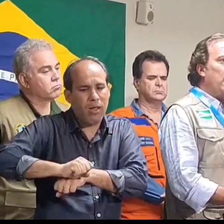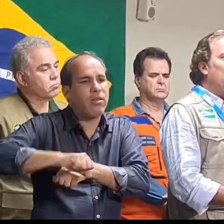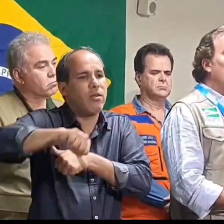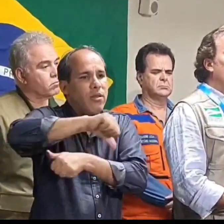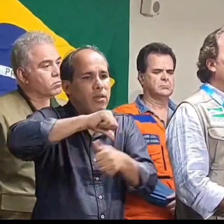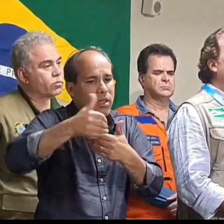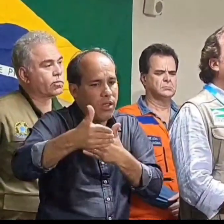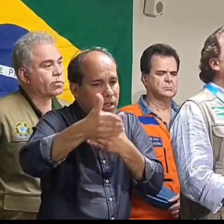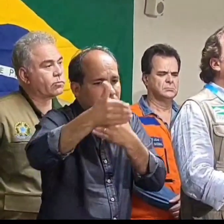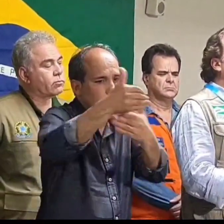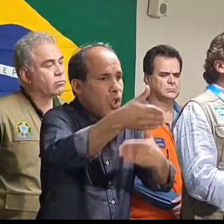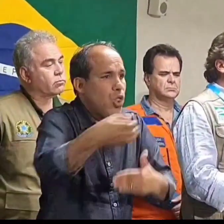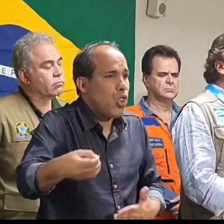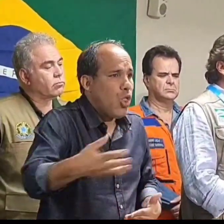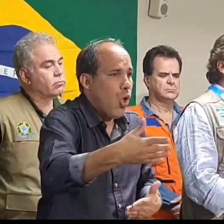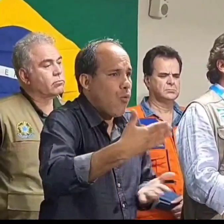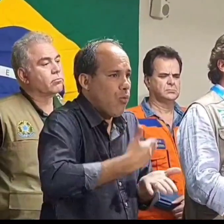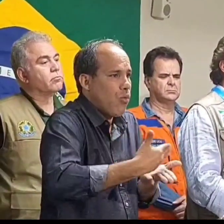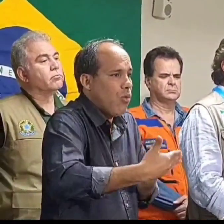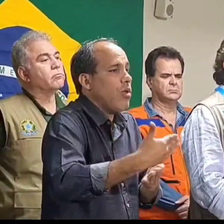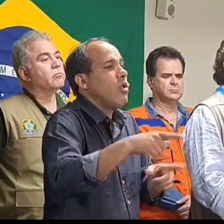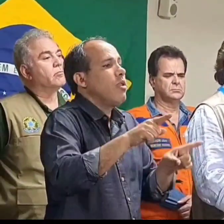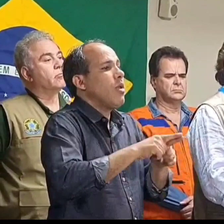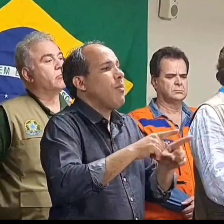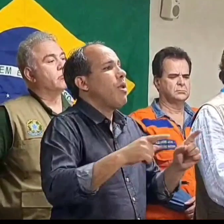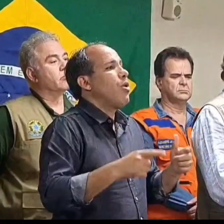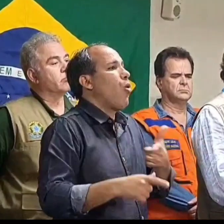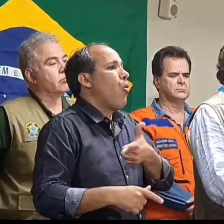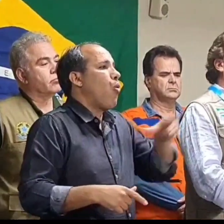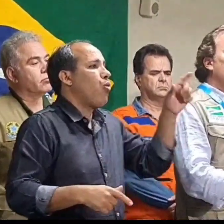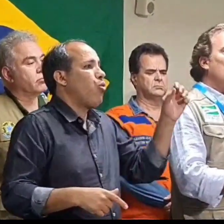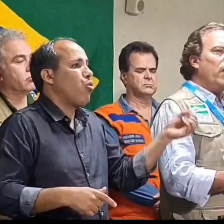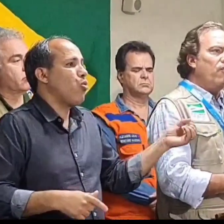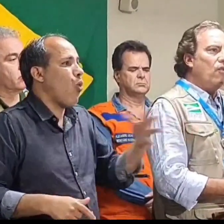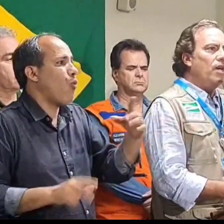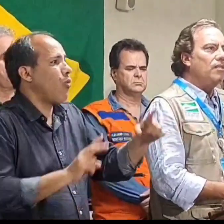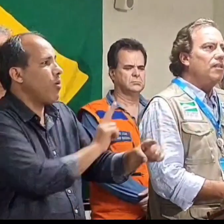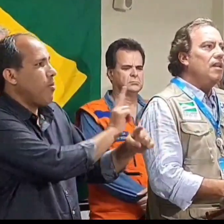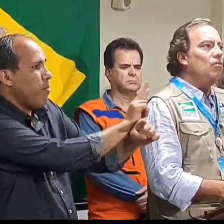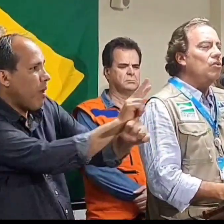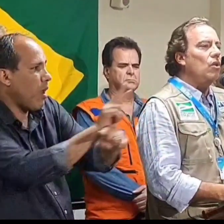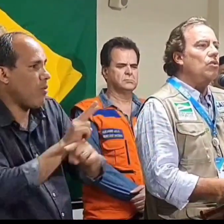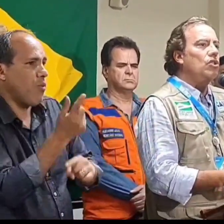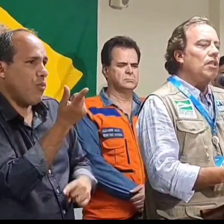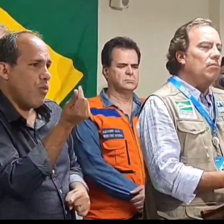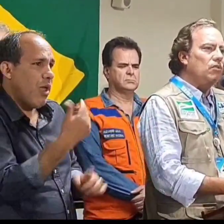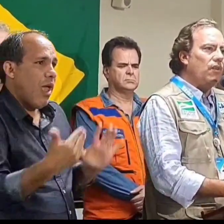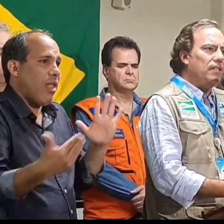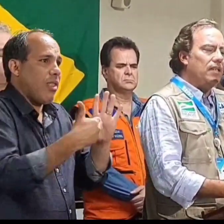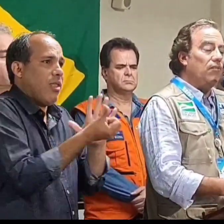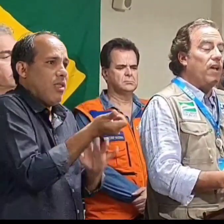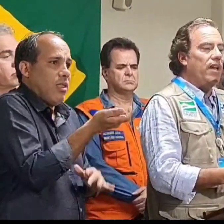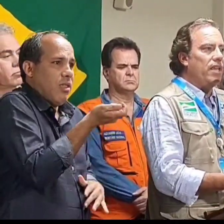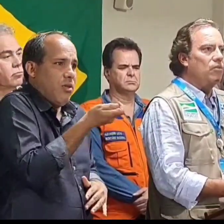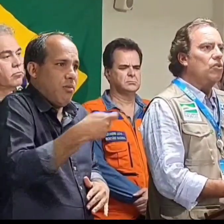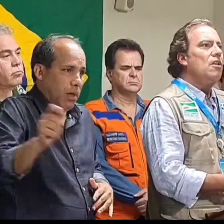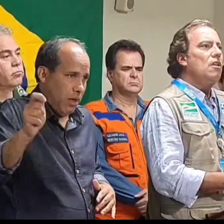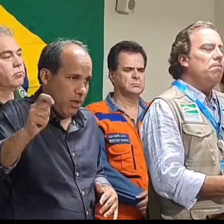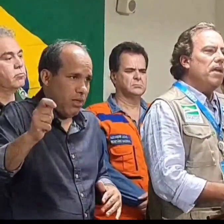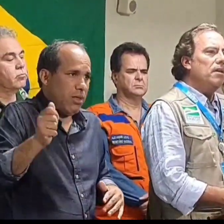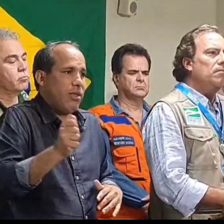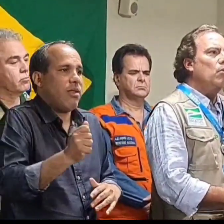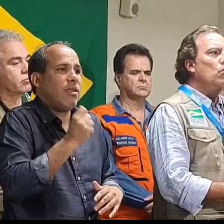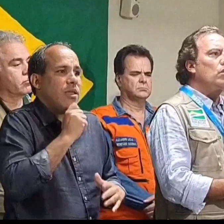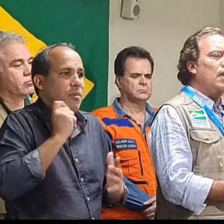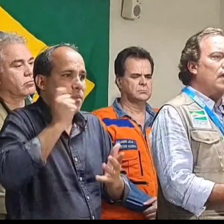novos créditos com até 6 meses de carência. Isso reforça não só o que estamos fazendo, faremos